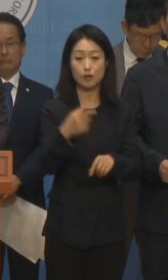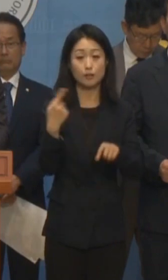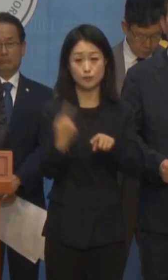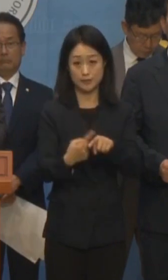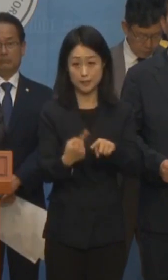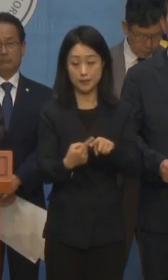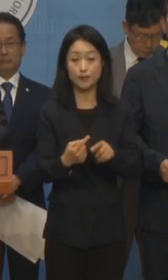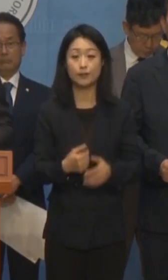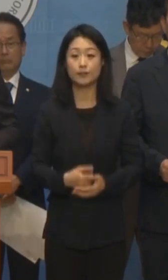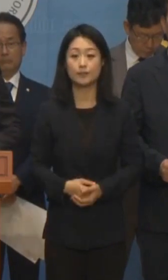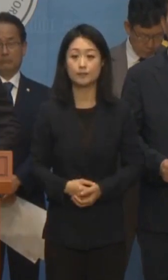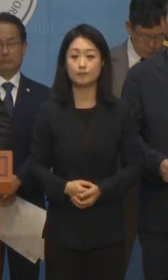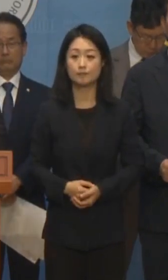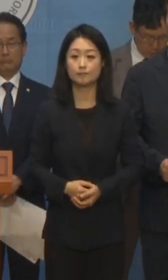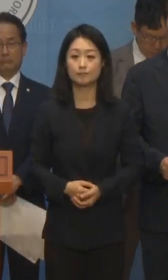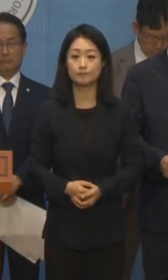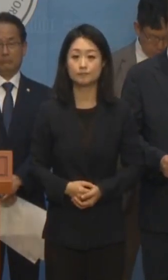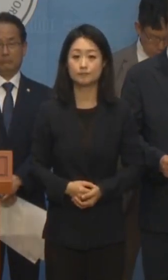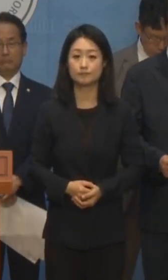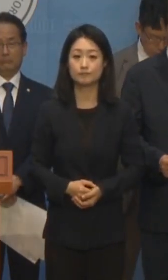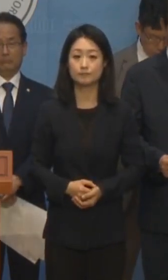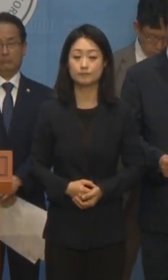것이다.